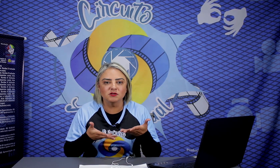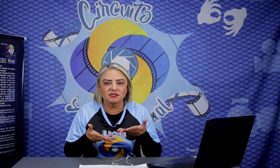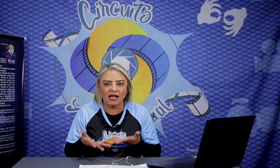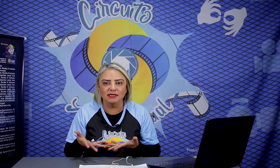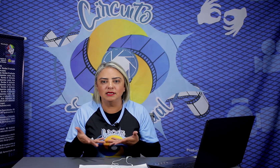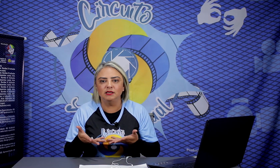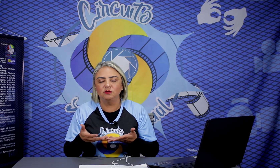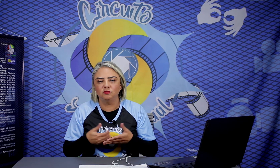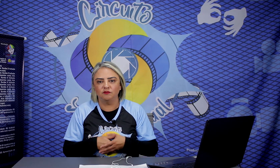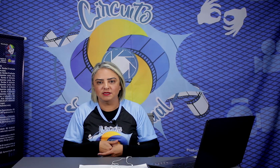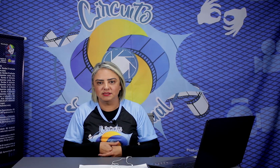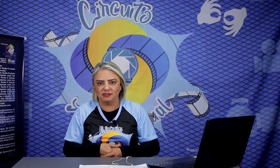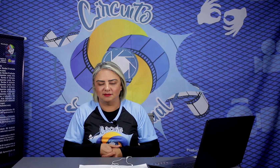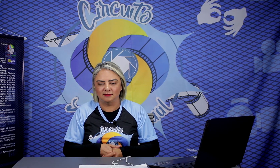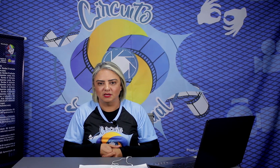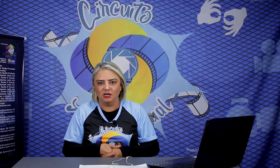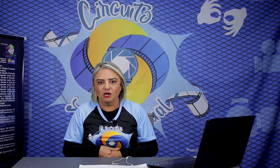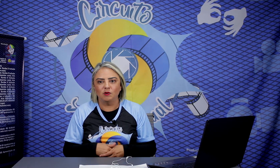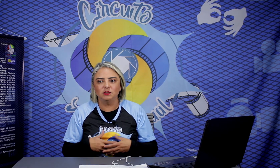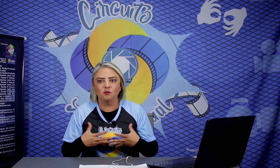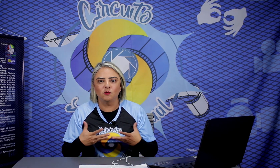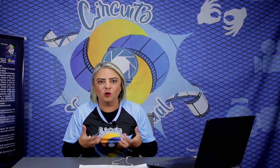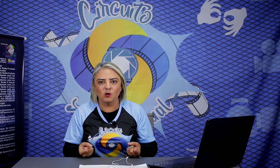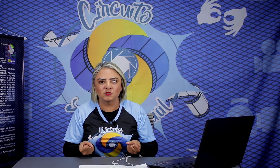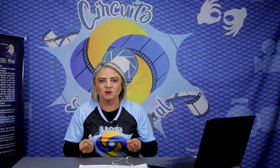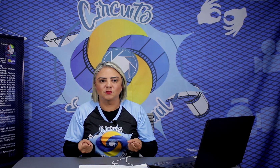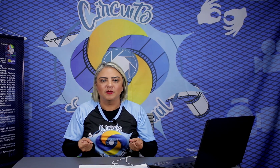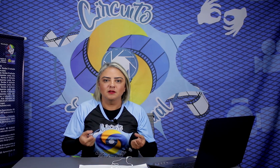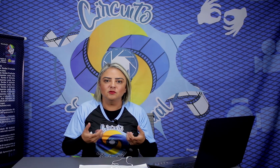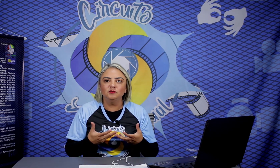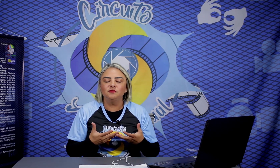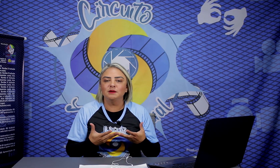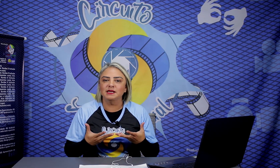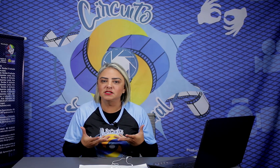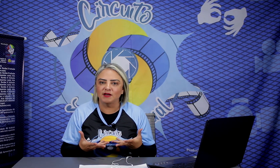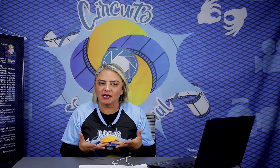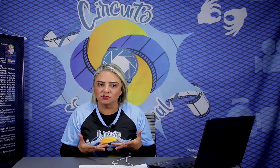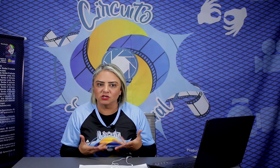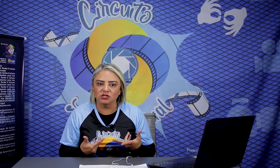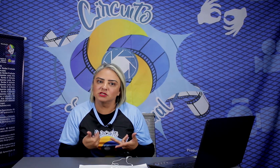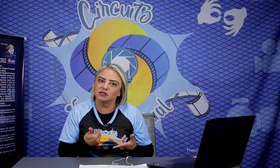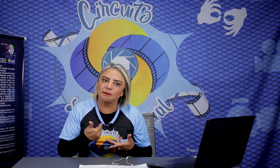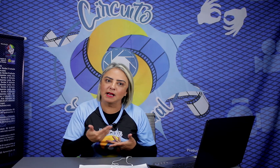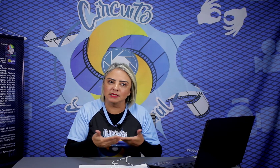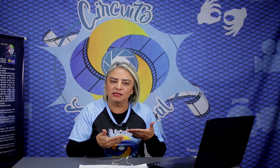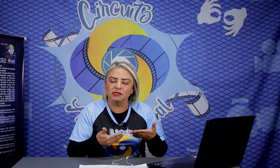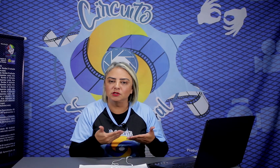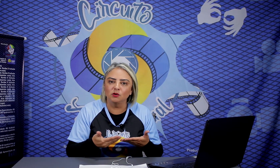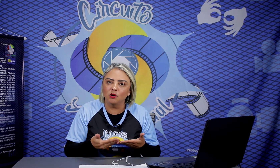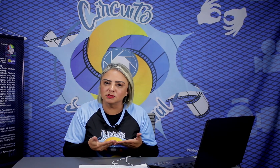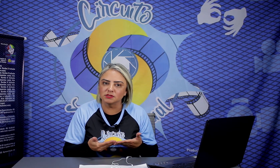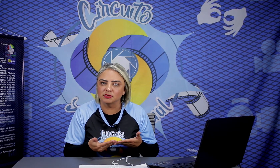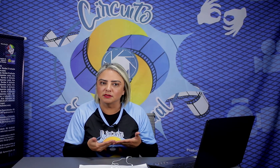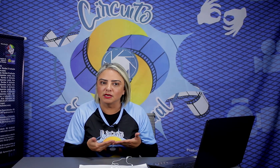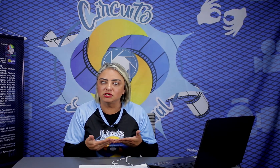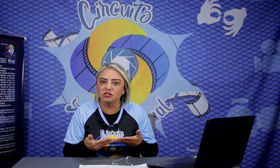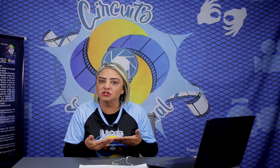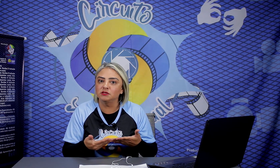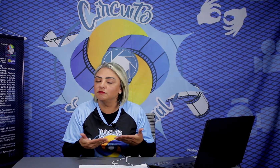gostar daquilo que eu estou fazendo. Quando eu gosto, tudo fica mais fácil. Se a gente trabalha naquilo que gosta, a gente não vai